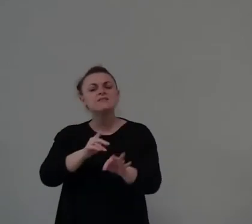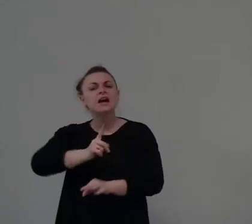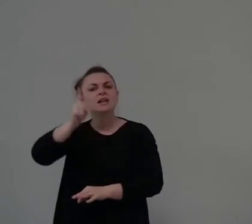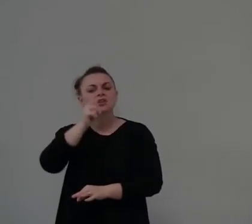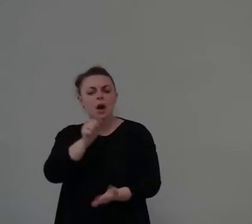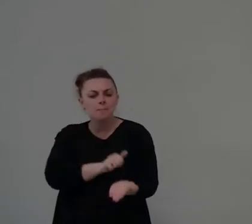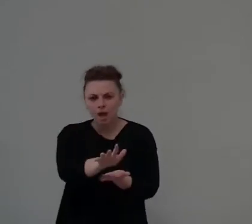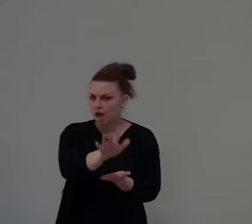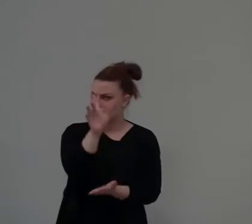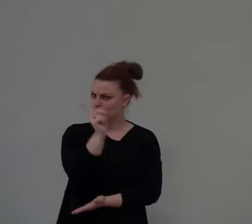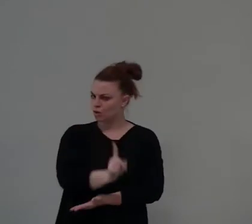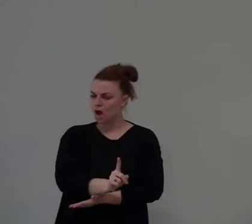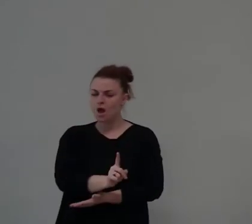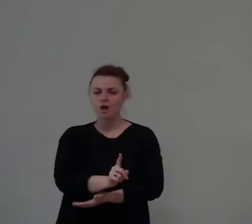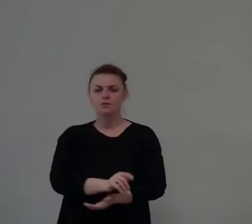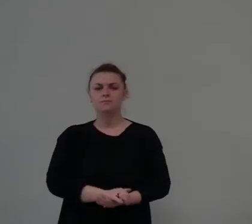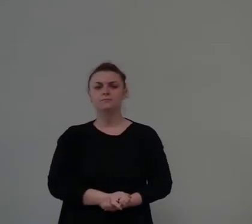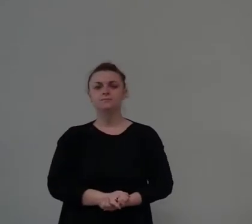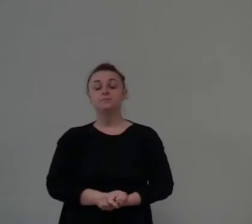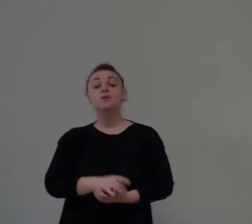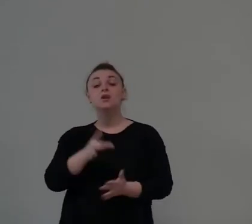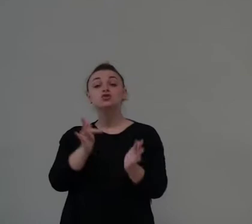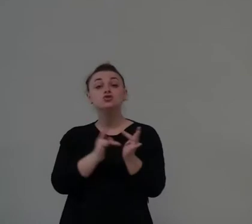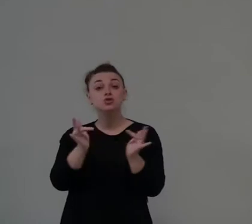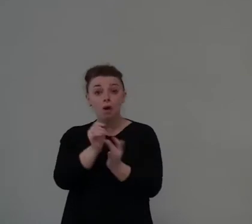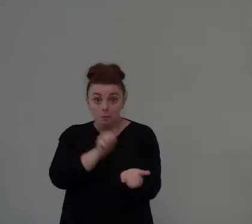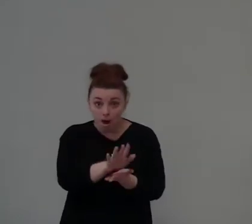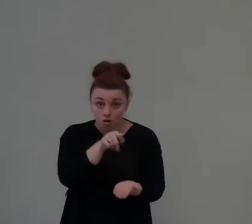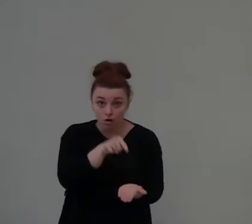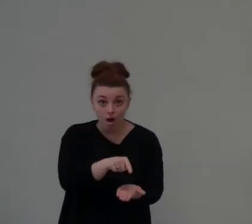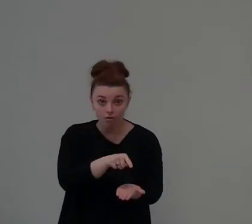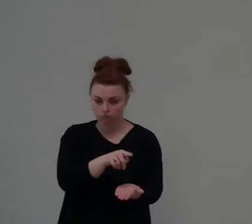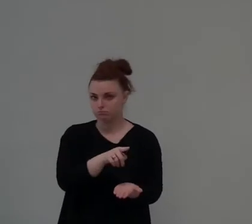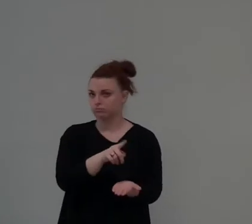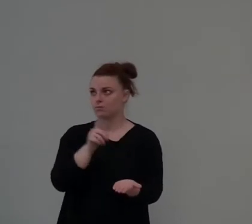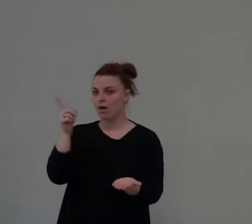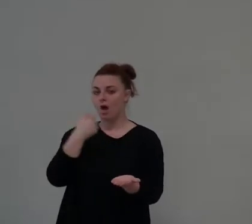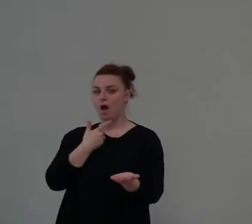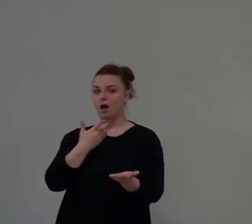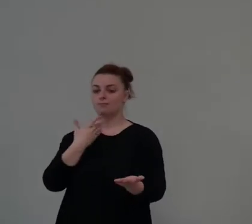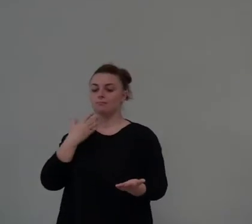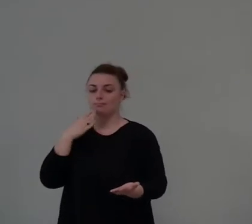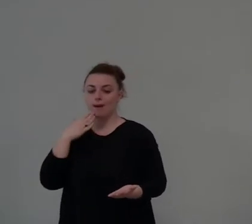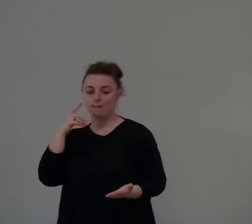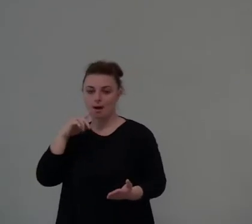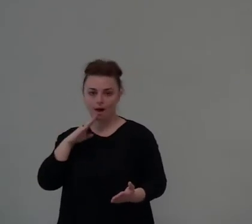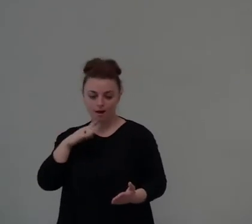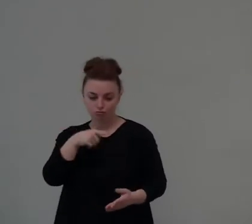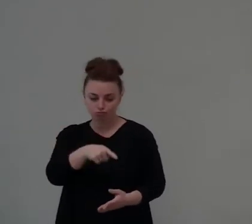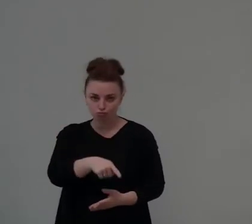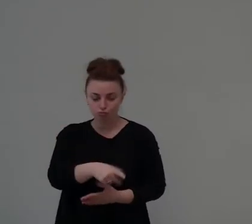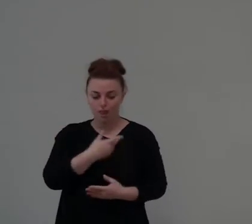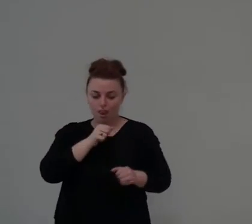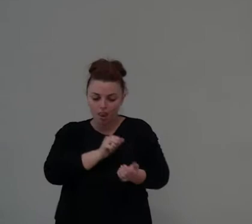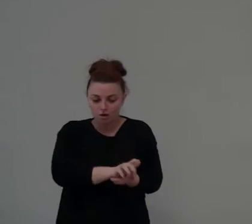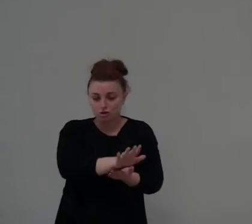significa che Dio ti ha abbandonato. Gesù non era stato abbandonato da Dio, da tuo padre. Gesù non lo aveva lasciato, Dio non lo aveva